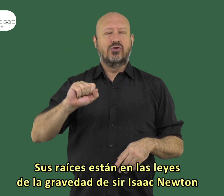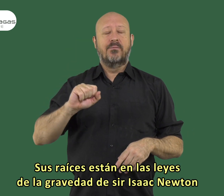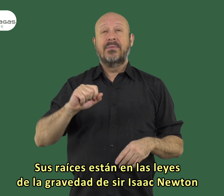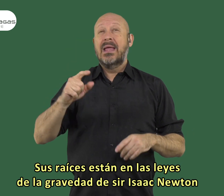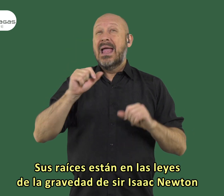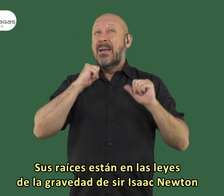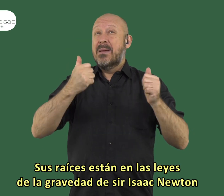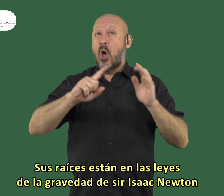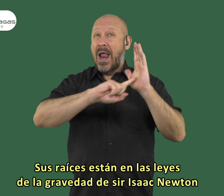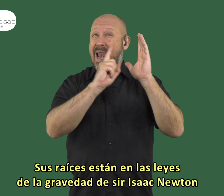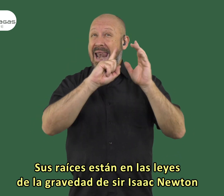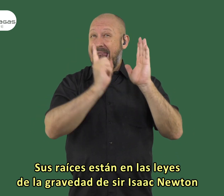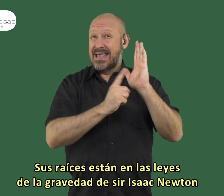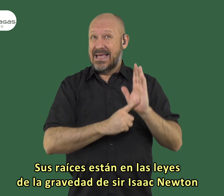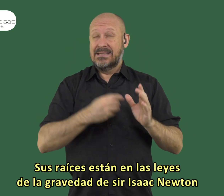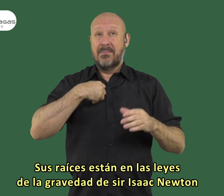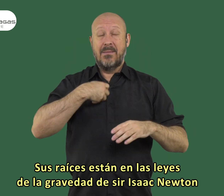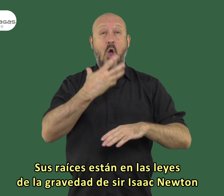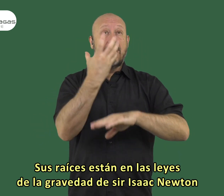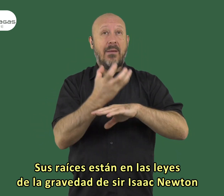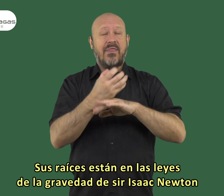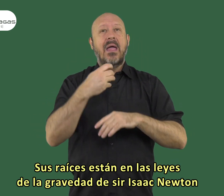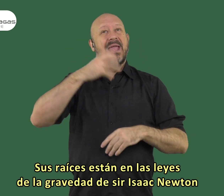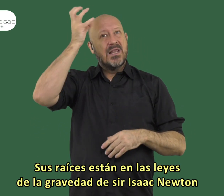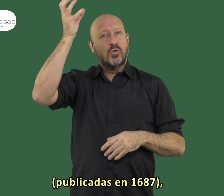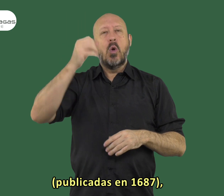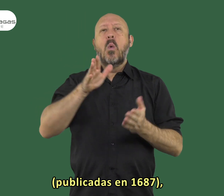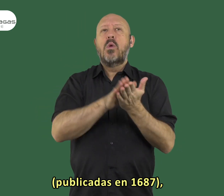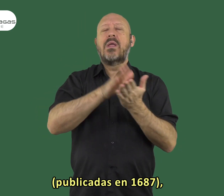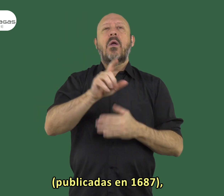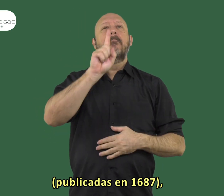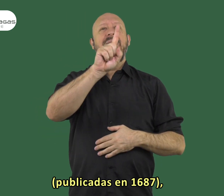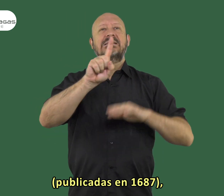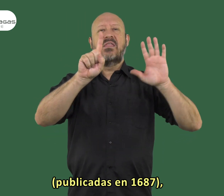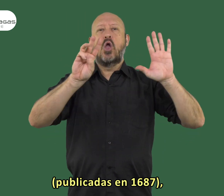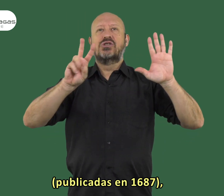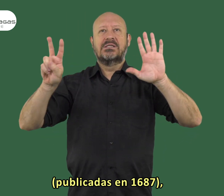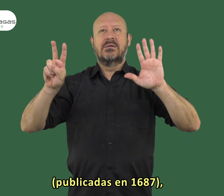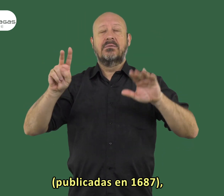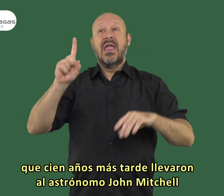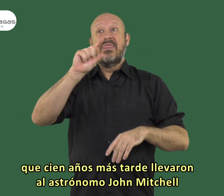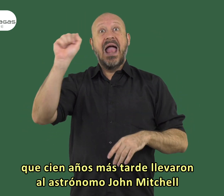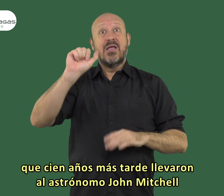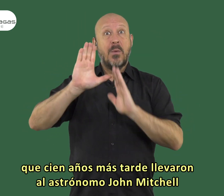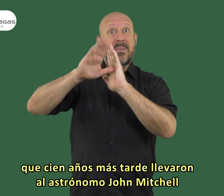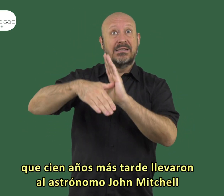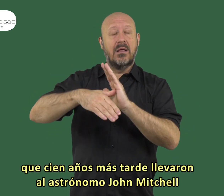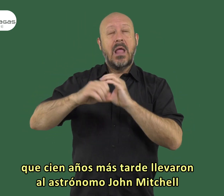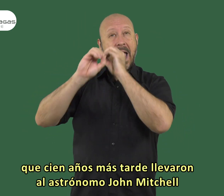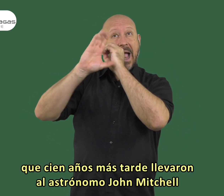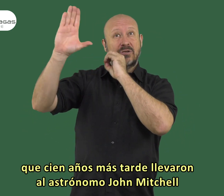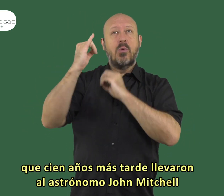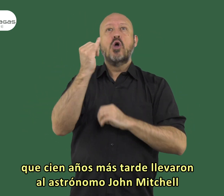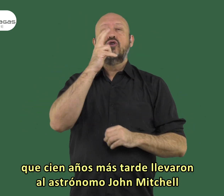Sus raíces están en las leyes de la gravedad de Sir Isaac Newton, publicadas en 1687, que 100 años más